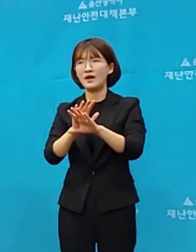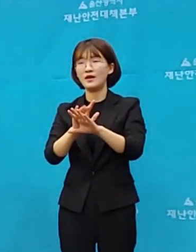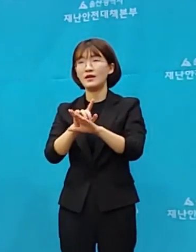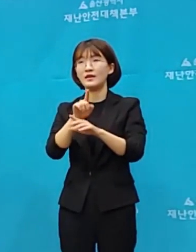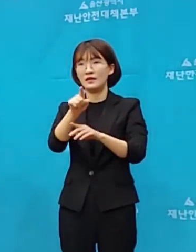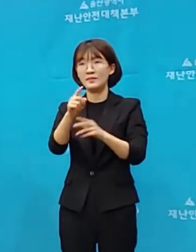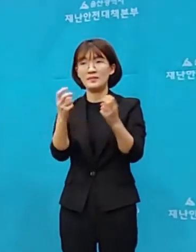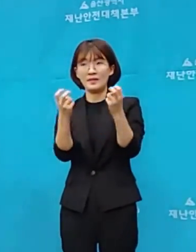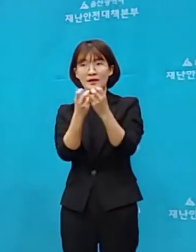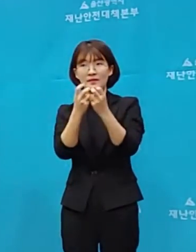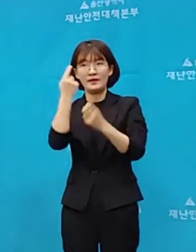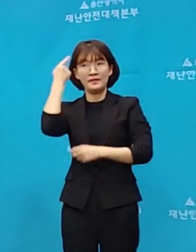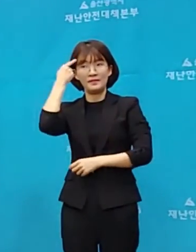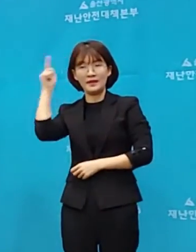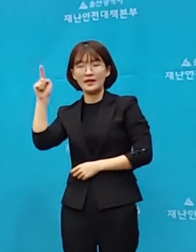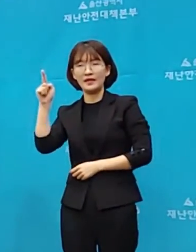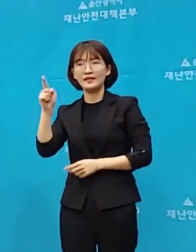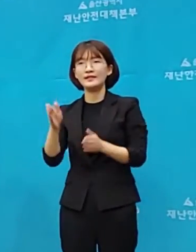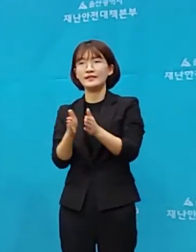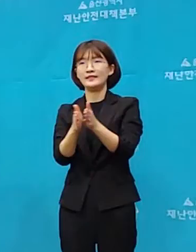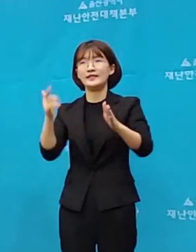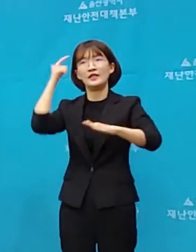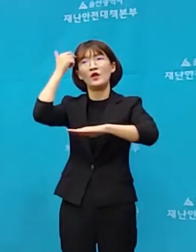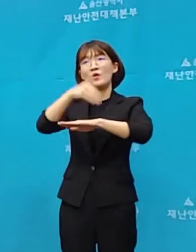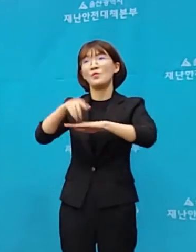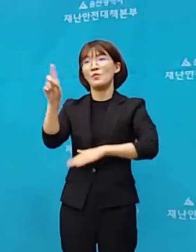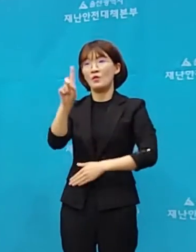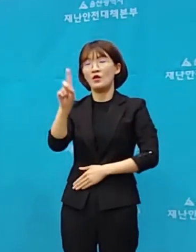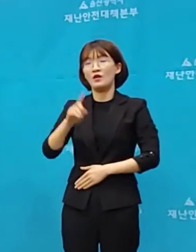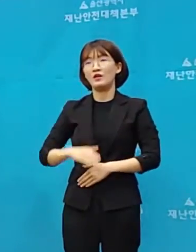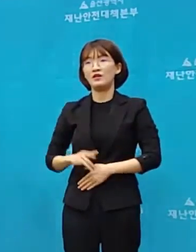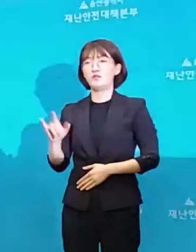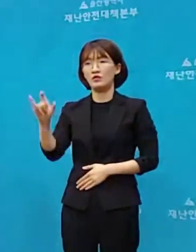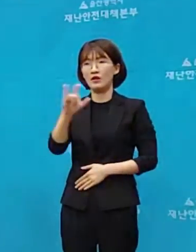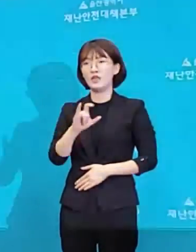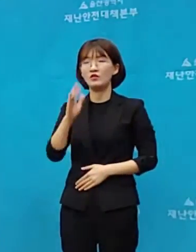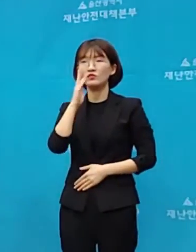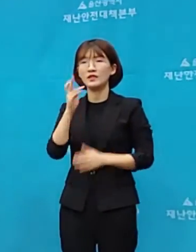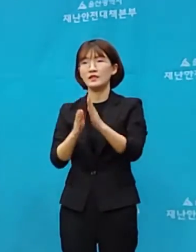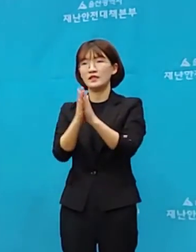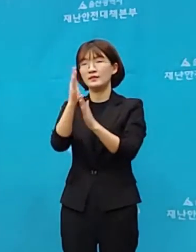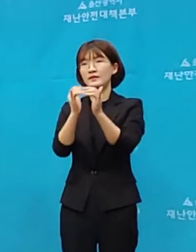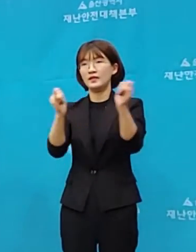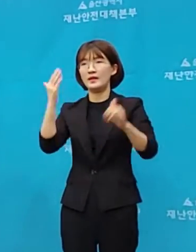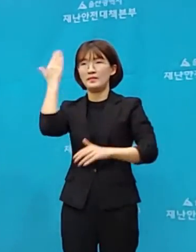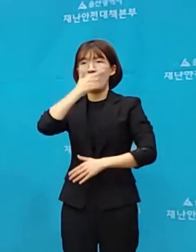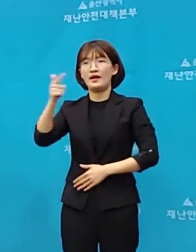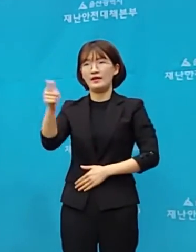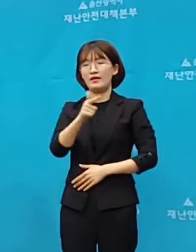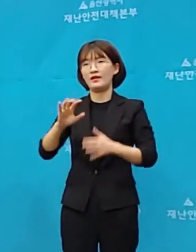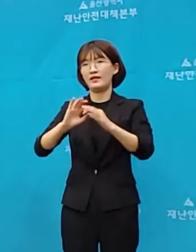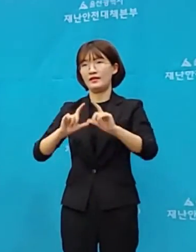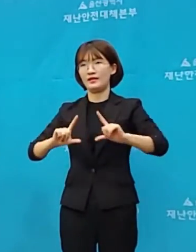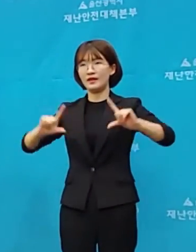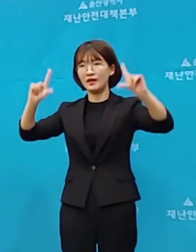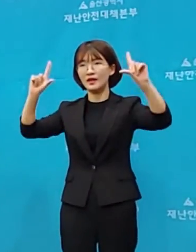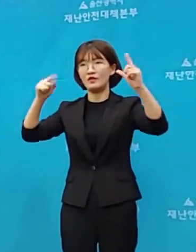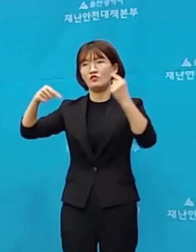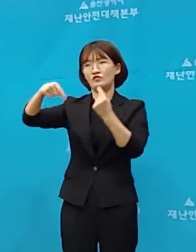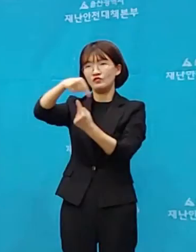방법으로 실시하게 된 코로나19 울산시민 방역의 날 운영에 대해서